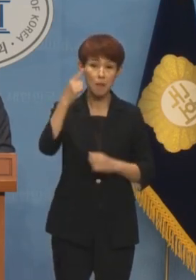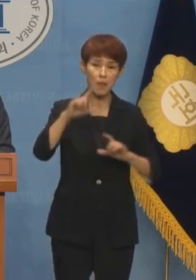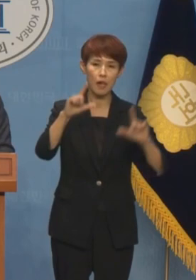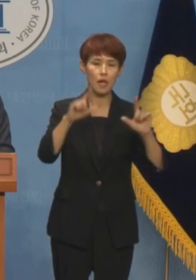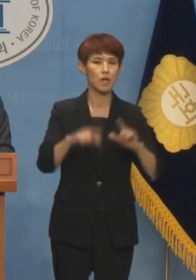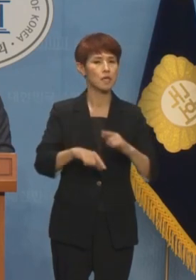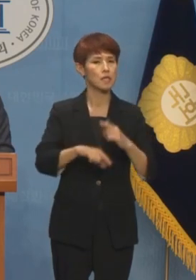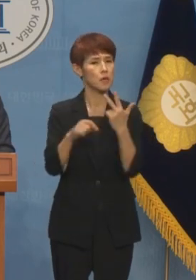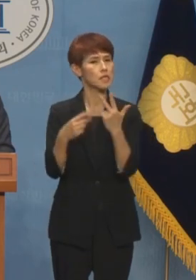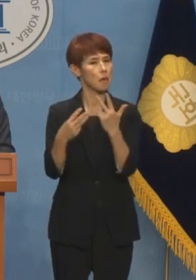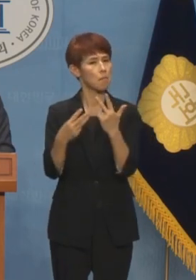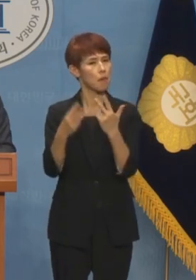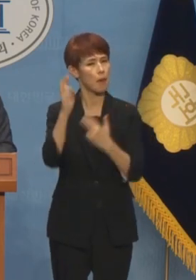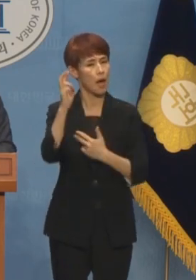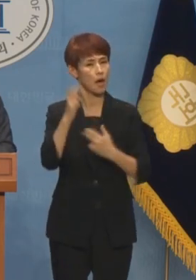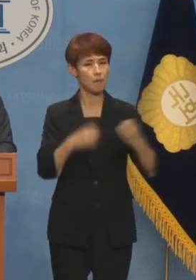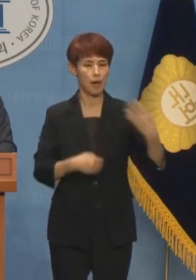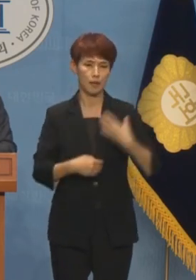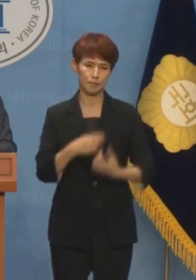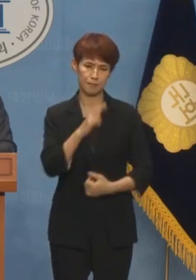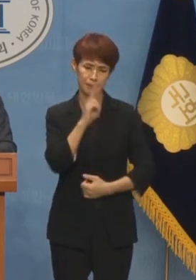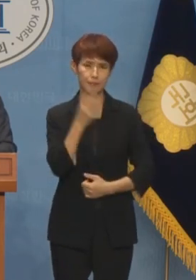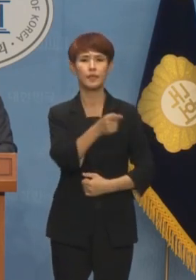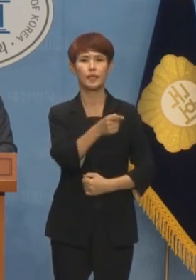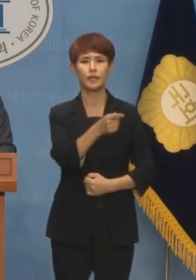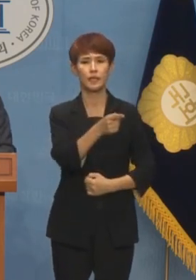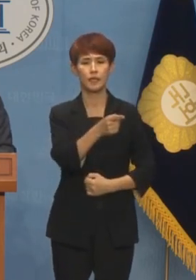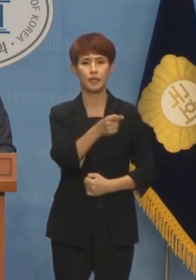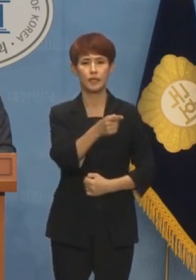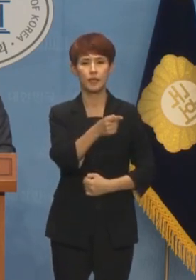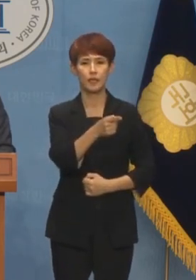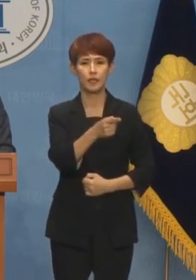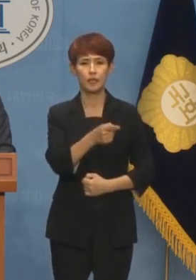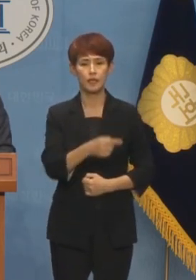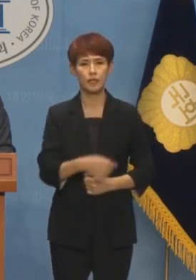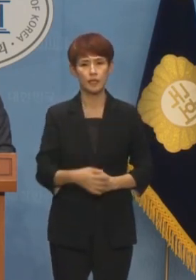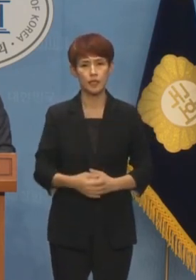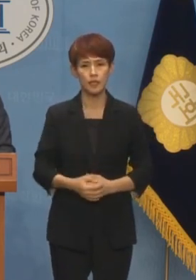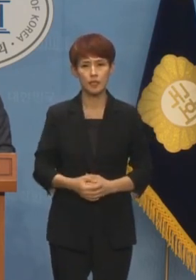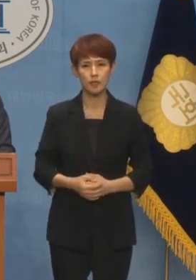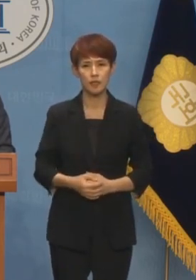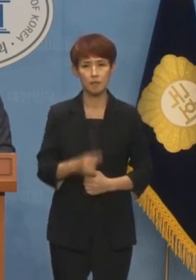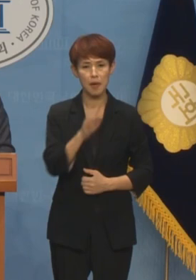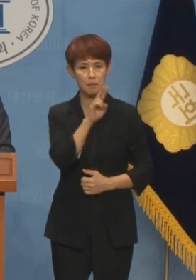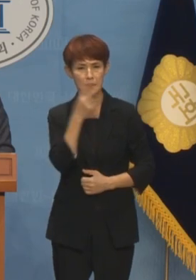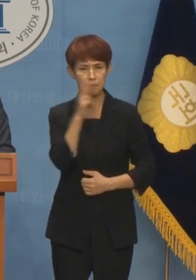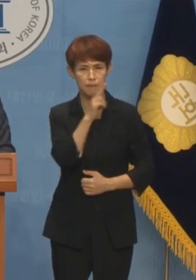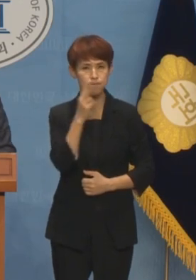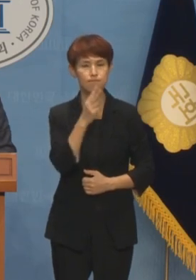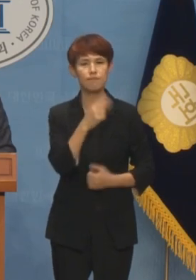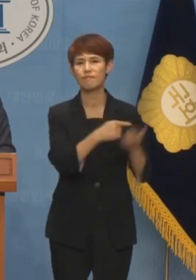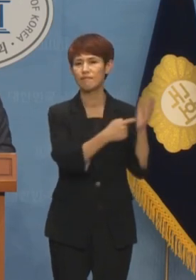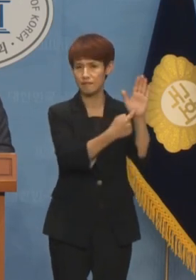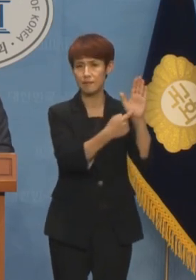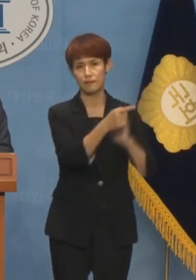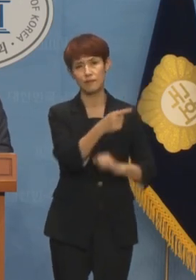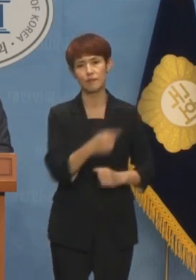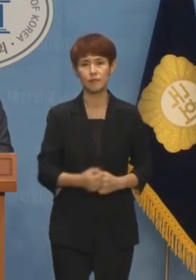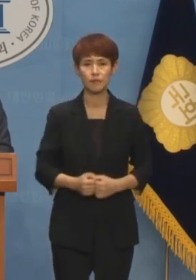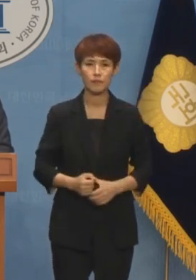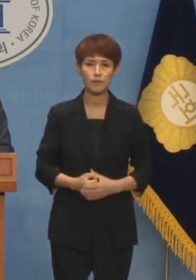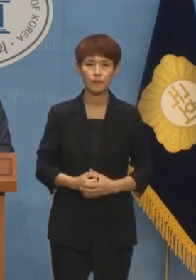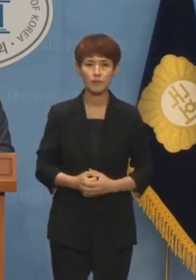유력하다며 수정하는 등 정확한 날짜도 제시하지 못하는 오락가락 입장 발표를 내놓고 있습니다.